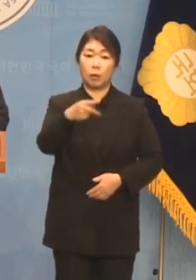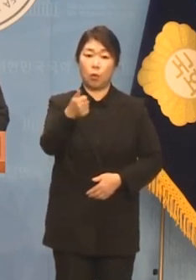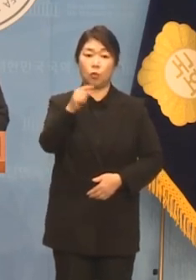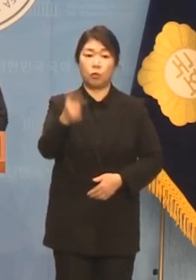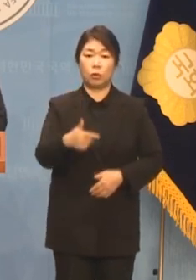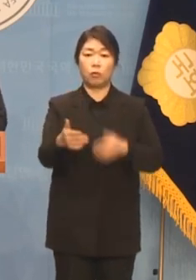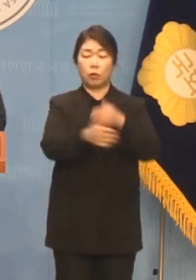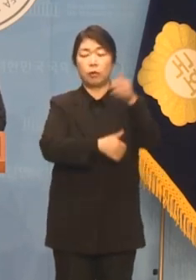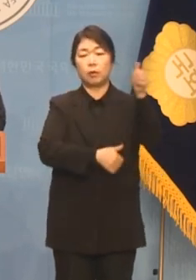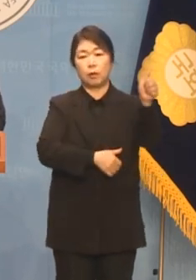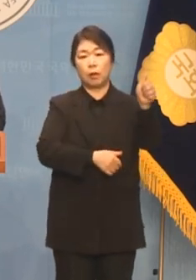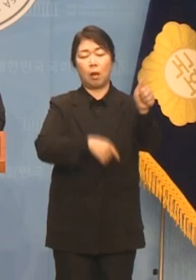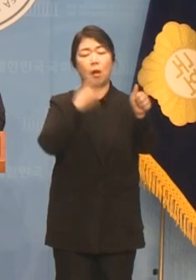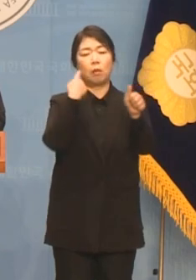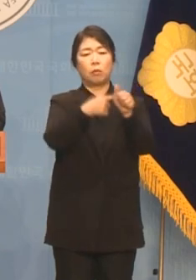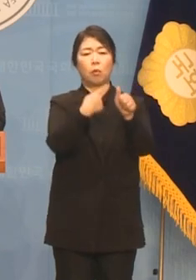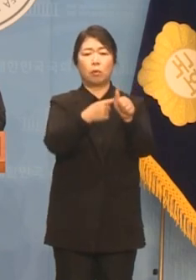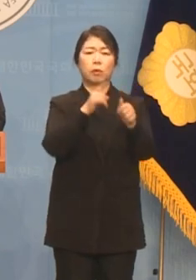브리핑 하도록